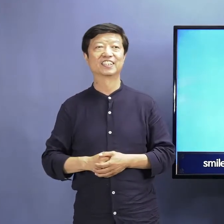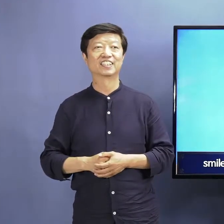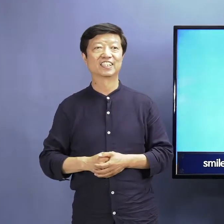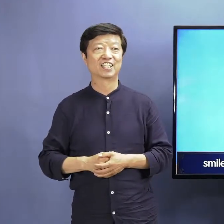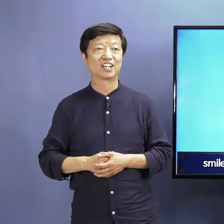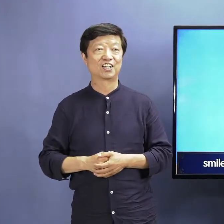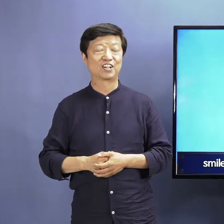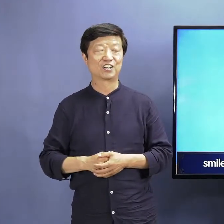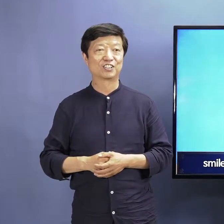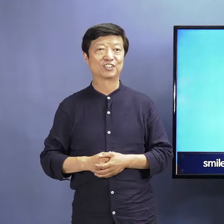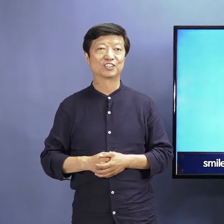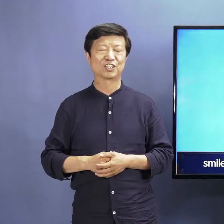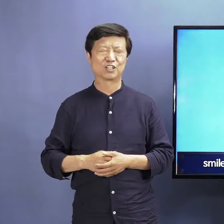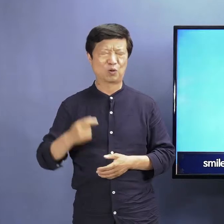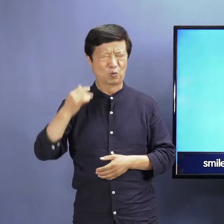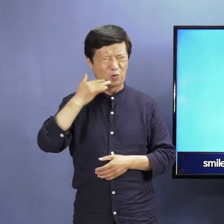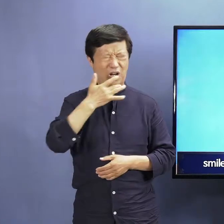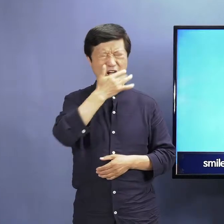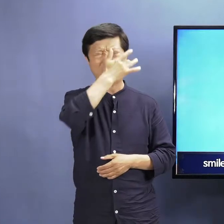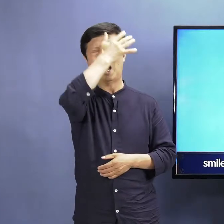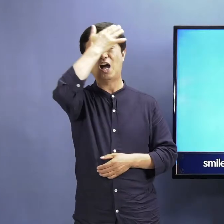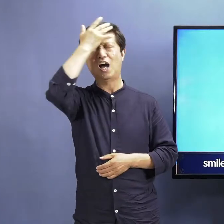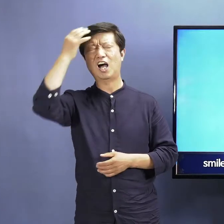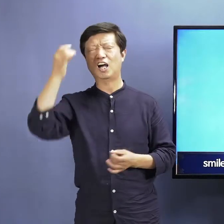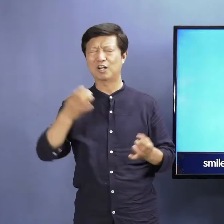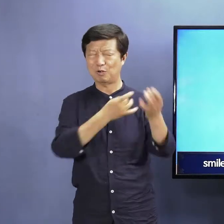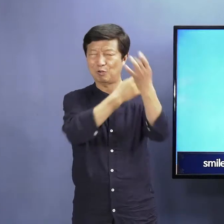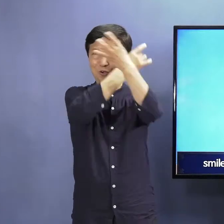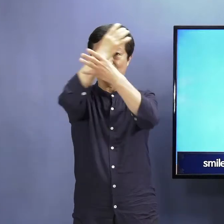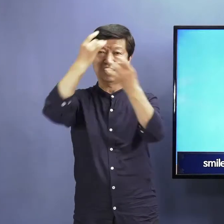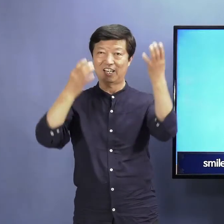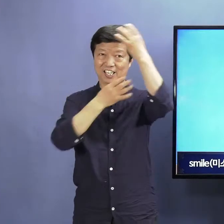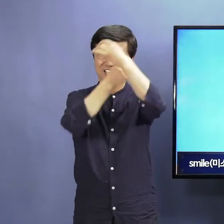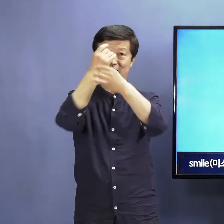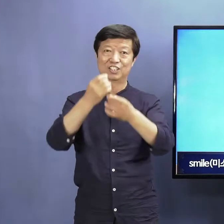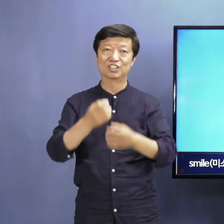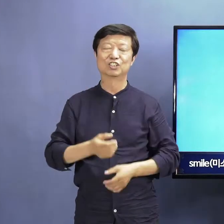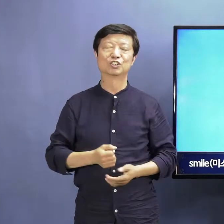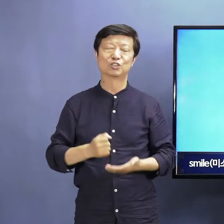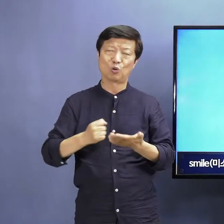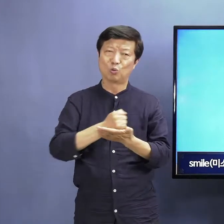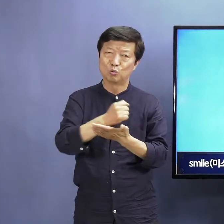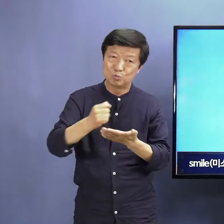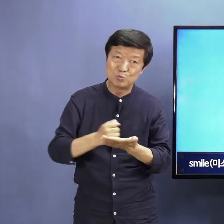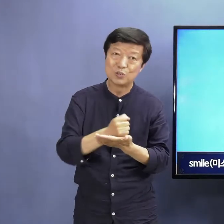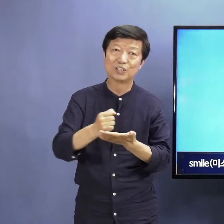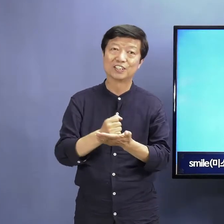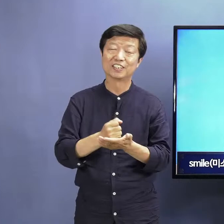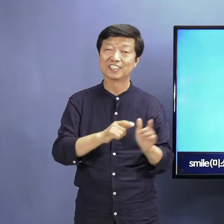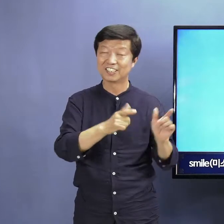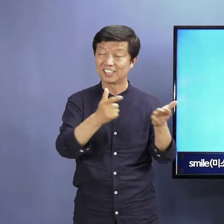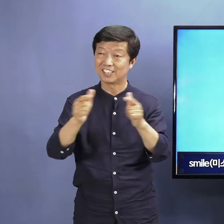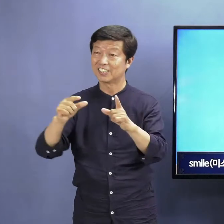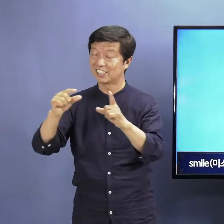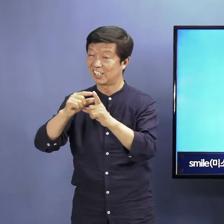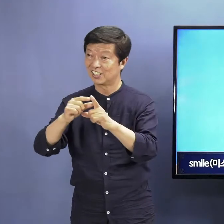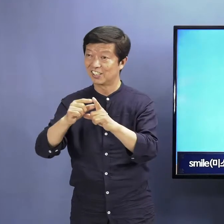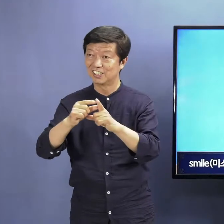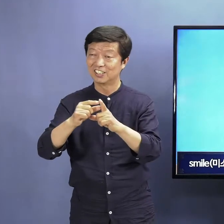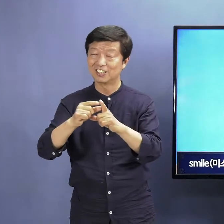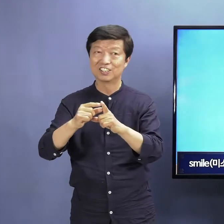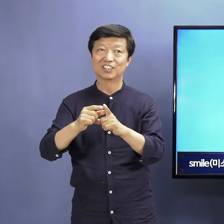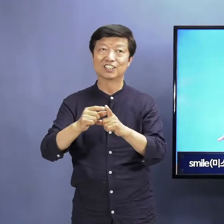fantastic, 황홀, 뭐 다 좋은 단어, destiny, 운명, 뭐 이런 단어들이 그 다음에 쭉 이어지고 있는데